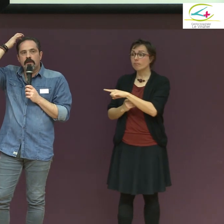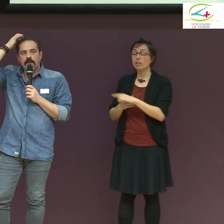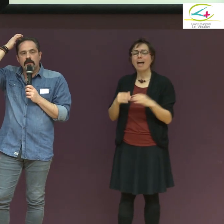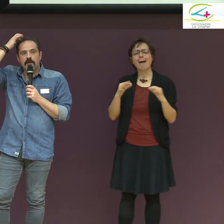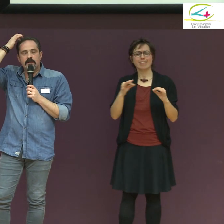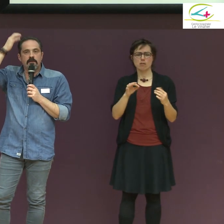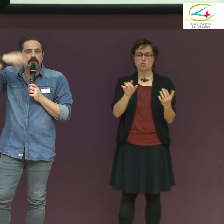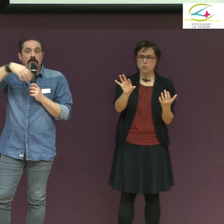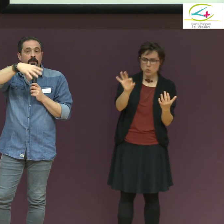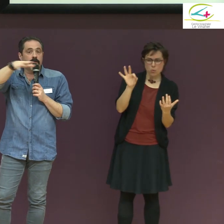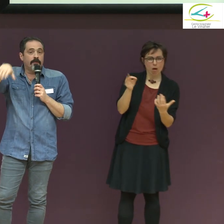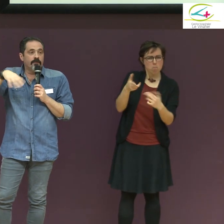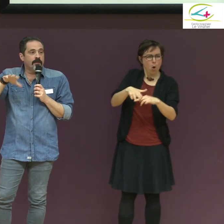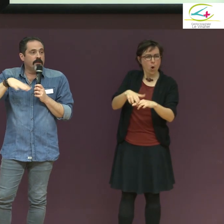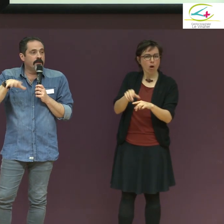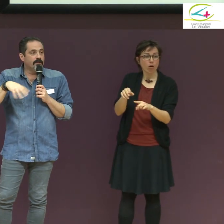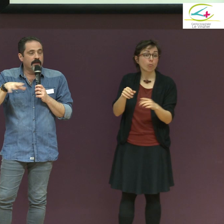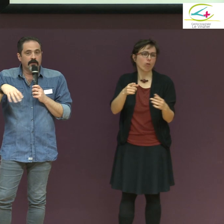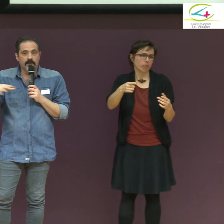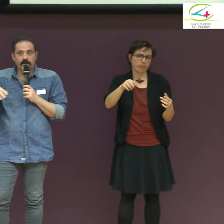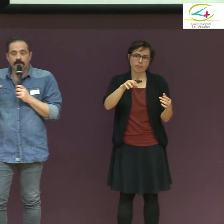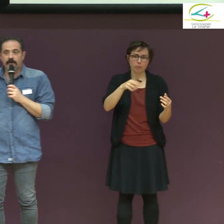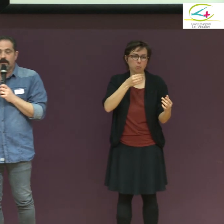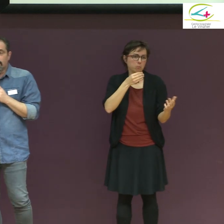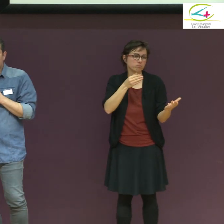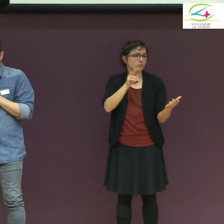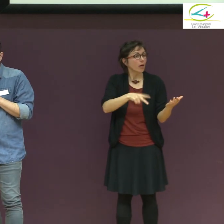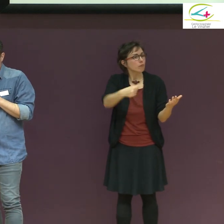chose que les... C'est bien, vous êtes bien éduqués,